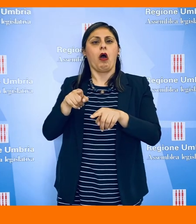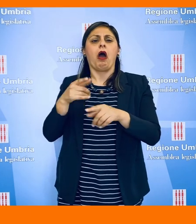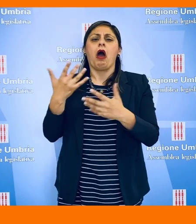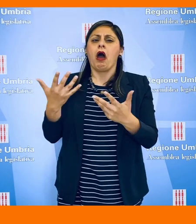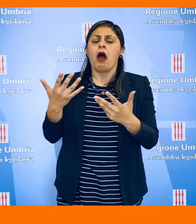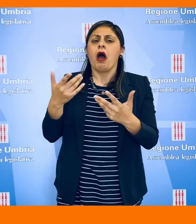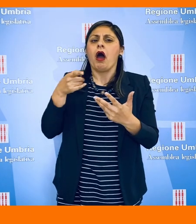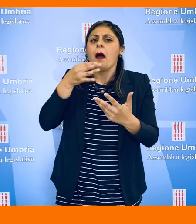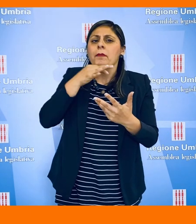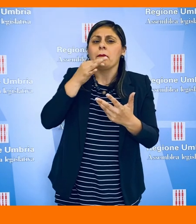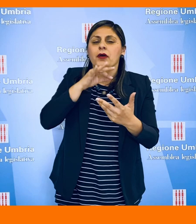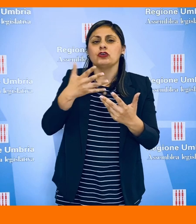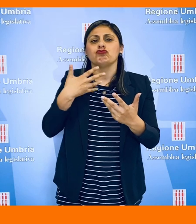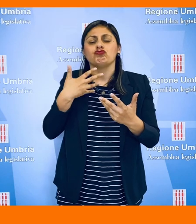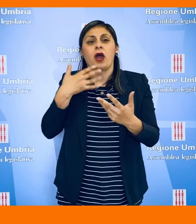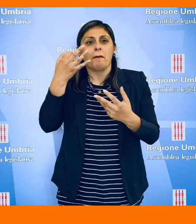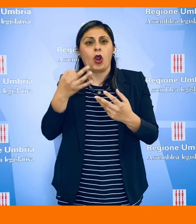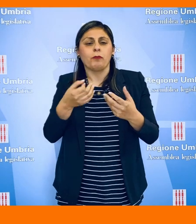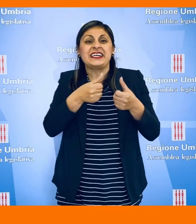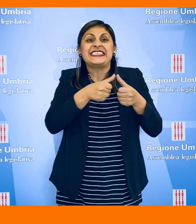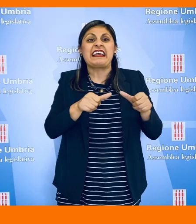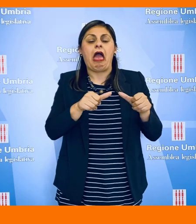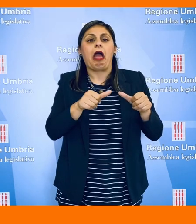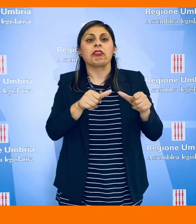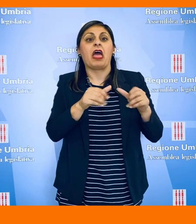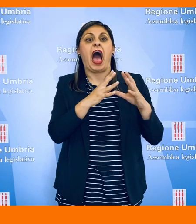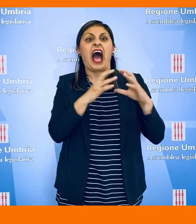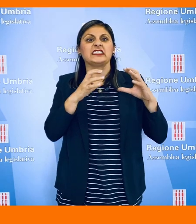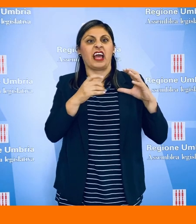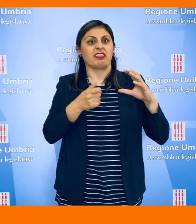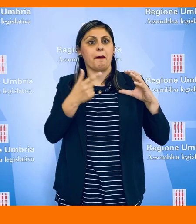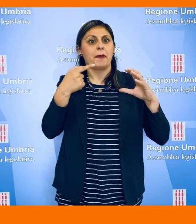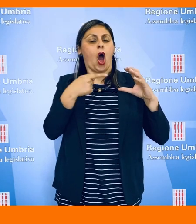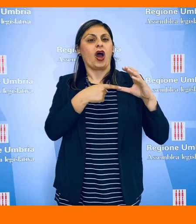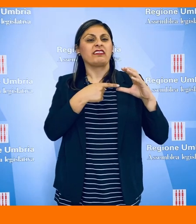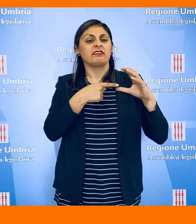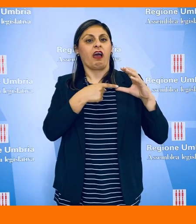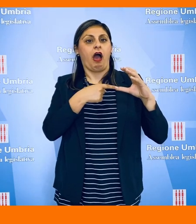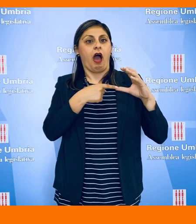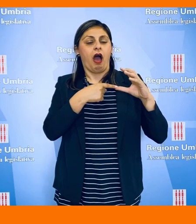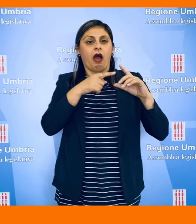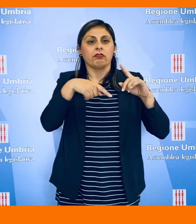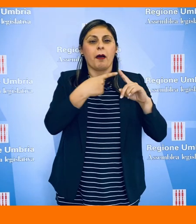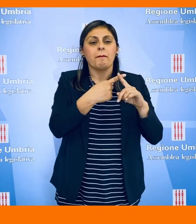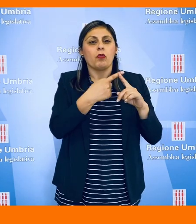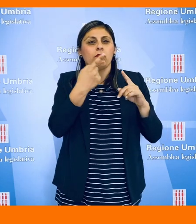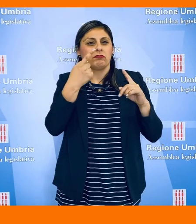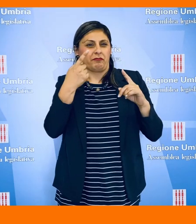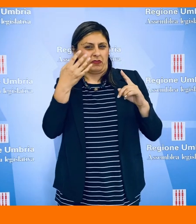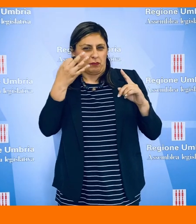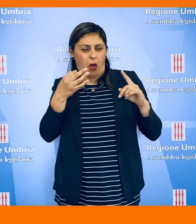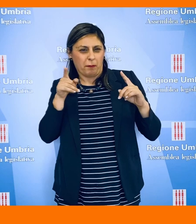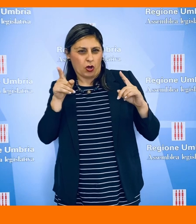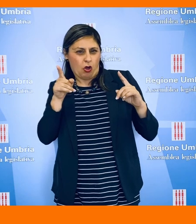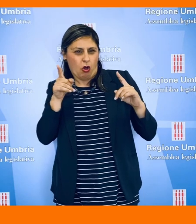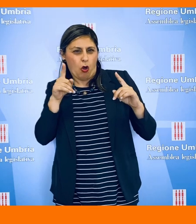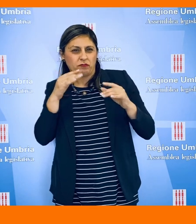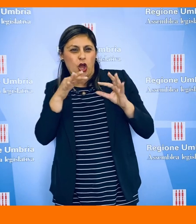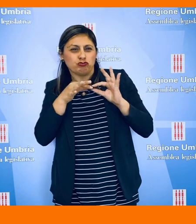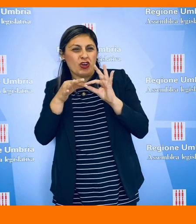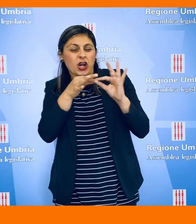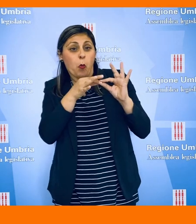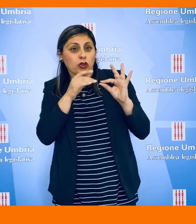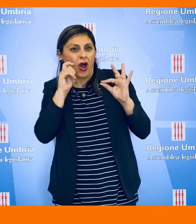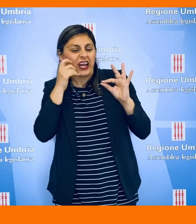a un fenomeno di sedi aziendali importanti, costole di circuiti criminali, che hanno sede